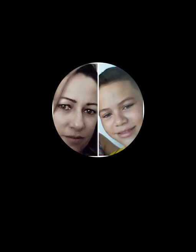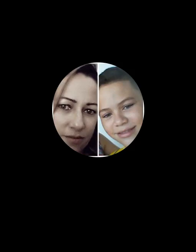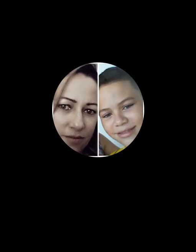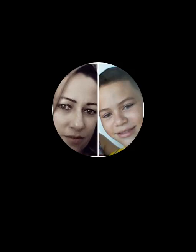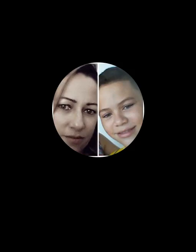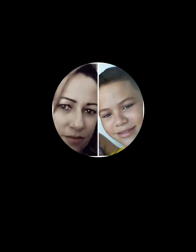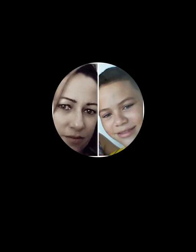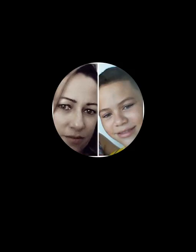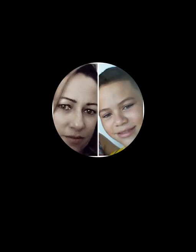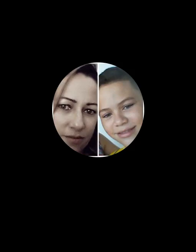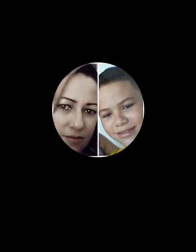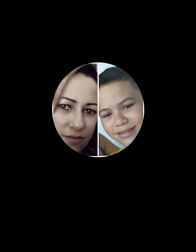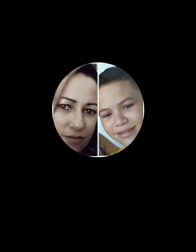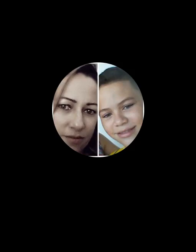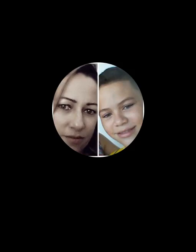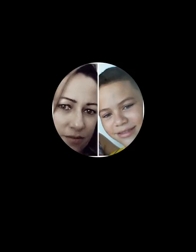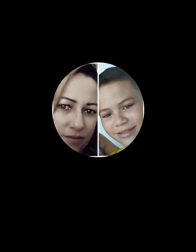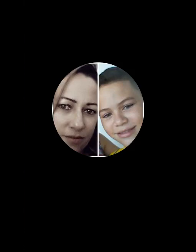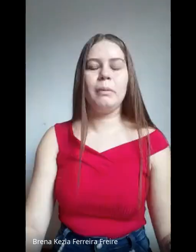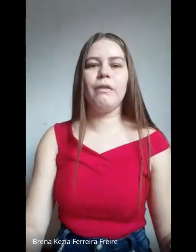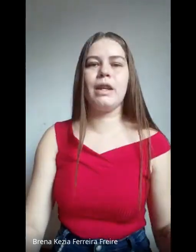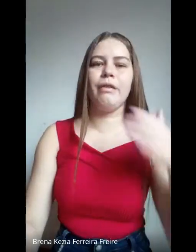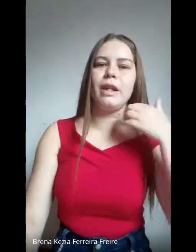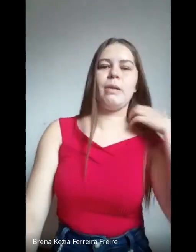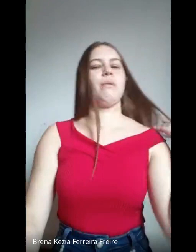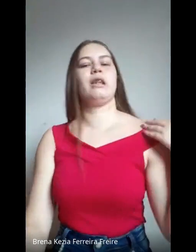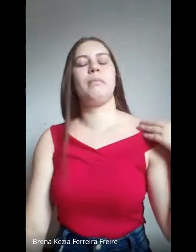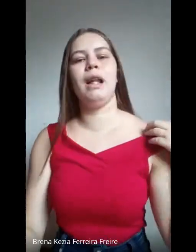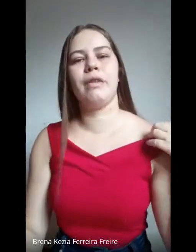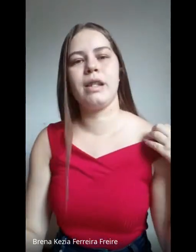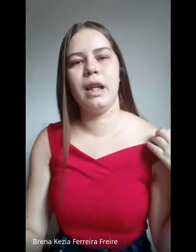Ele é escorchado. Muito bem, porque você fez com as 4 palavras, né, Renan?